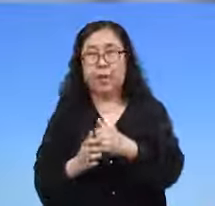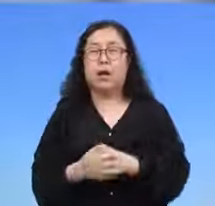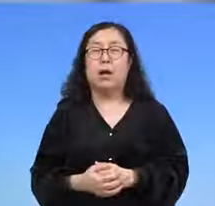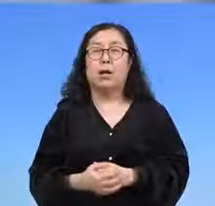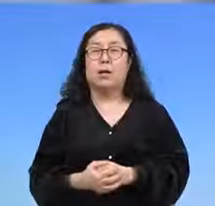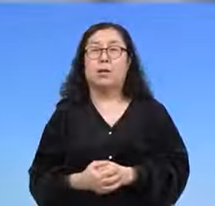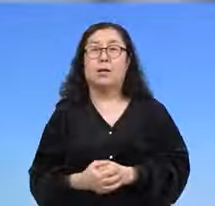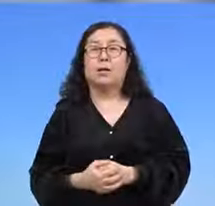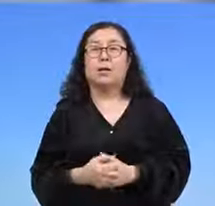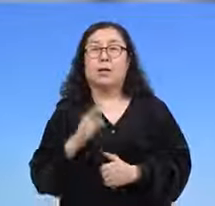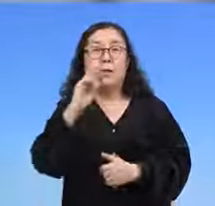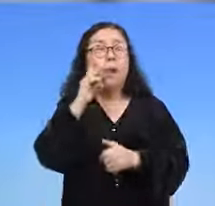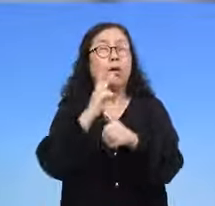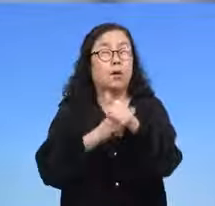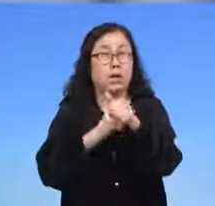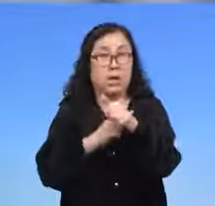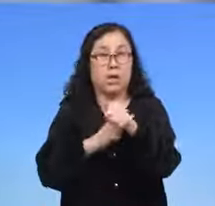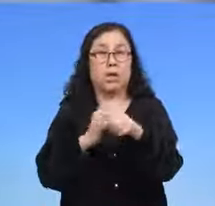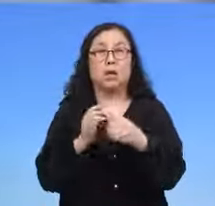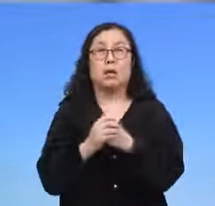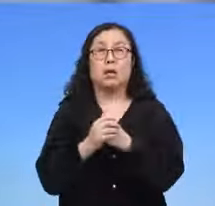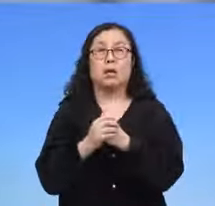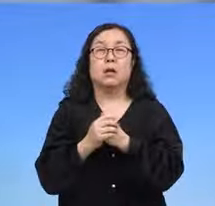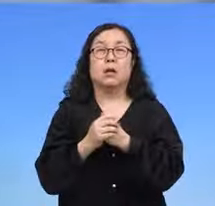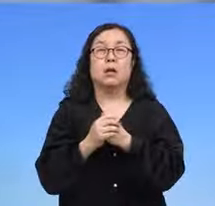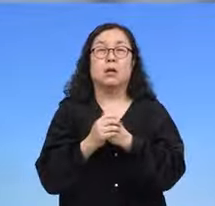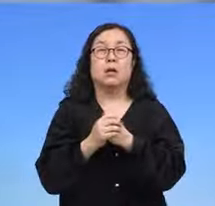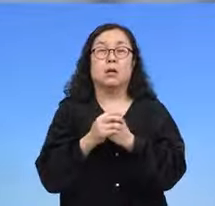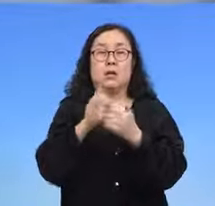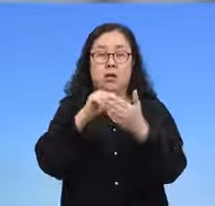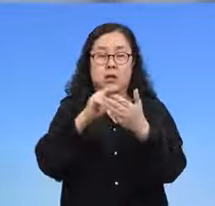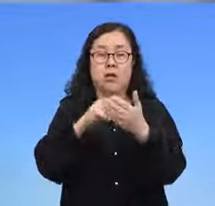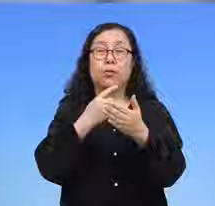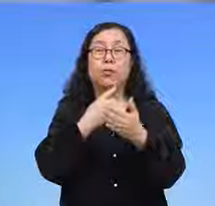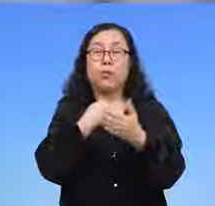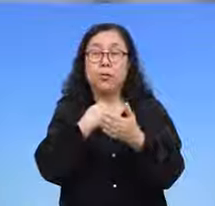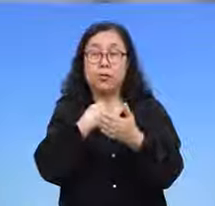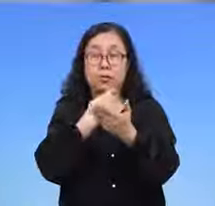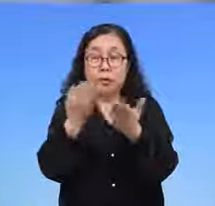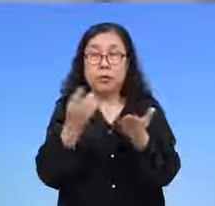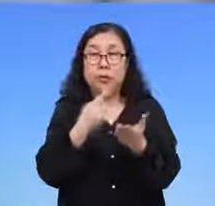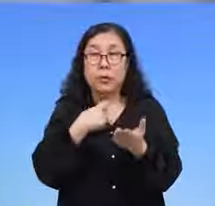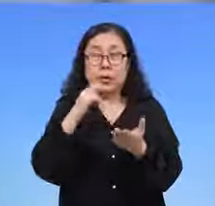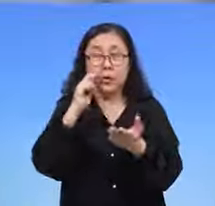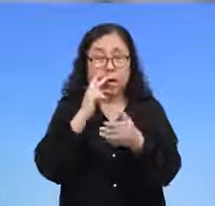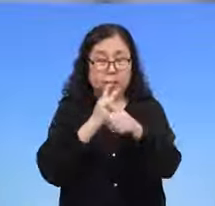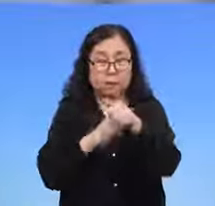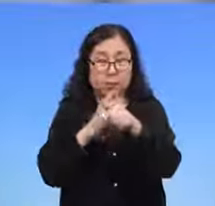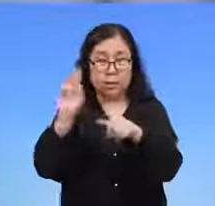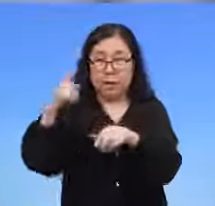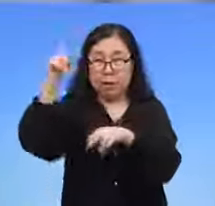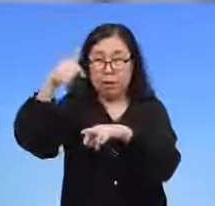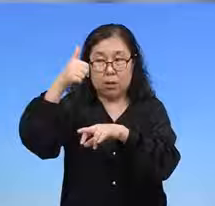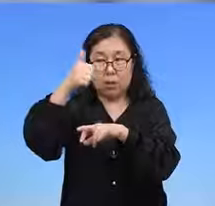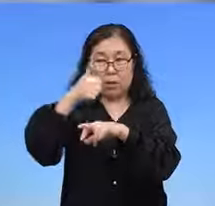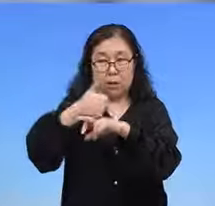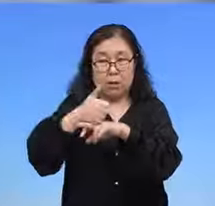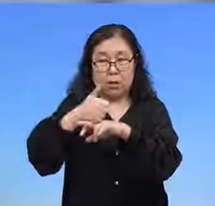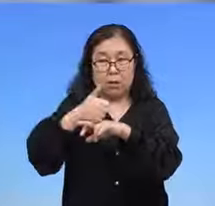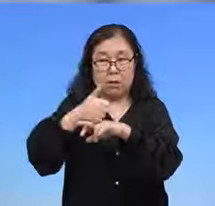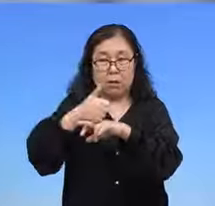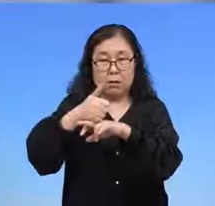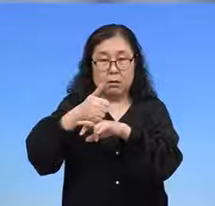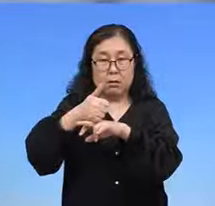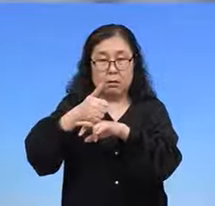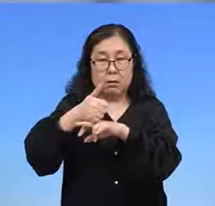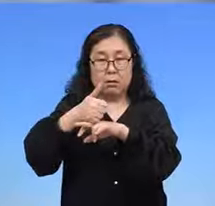여러분, 우리가 이 사도 바울이 또 방금 읽어드렸던 다윗이